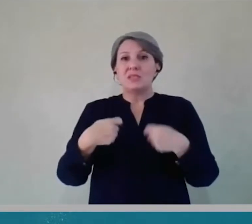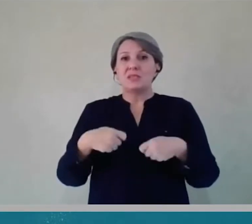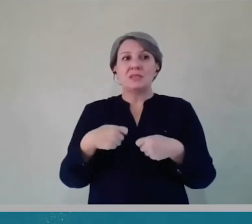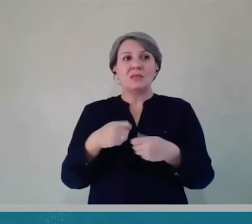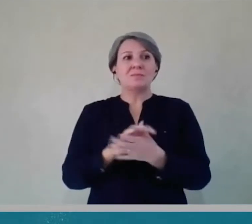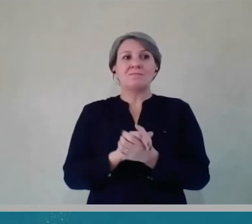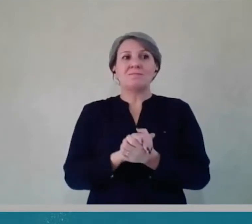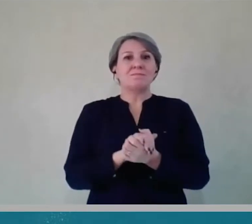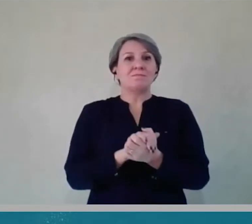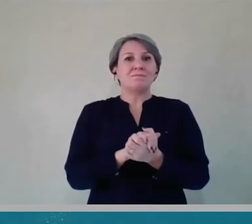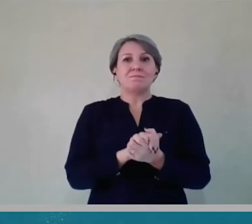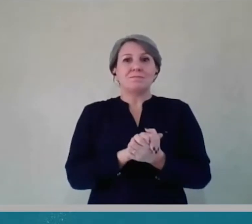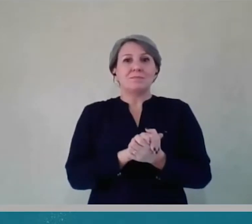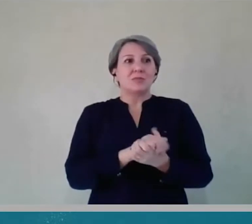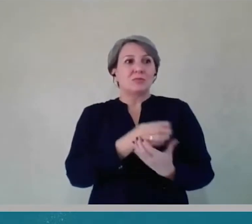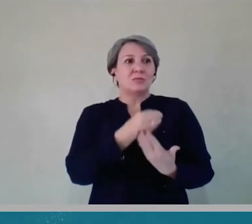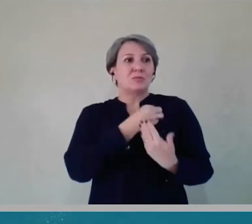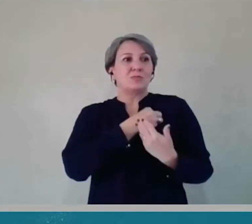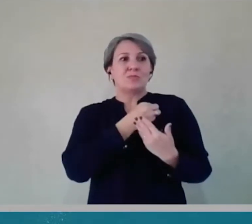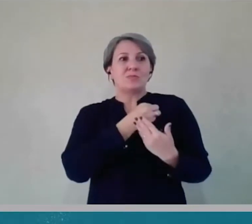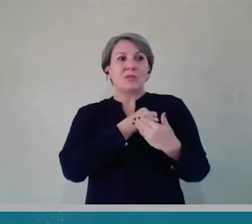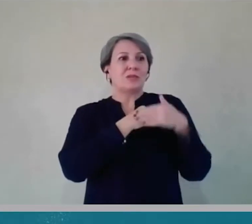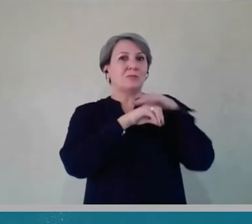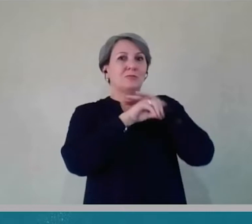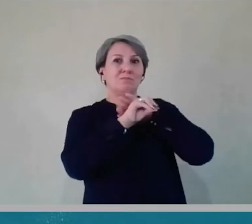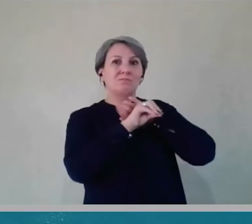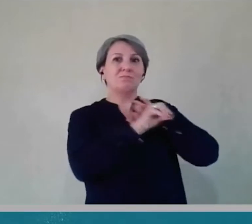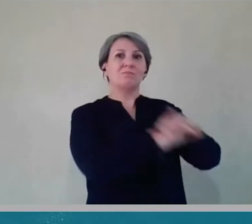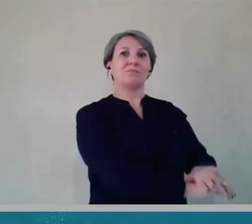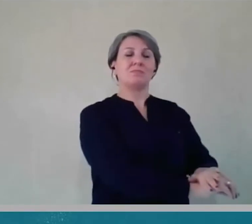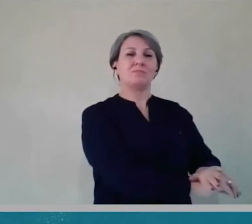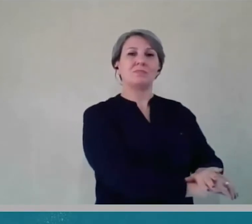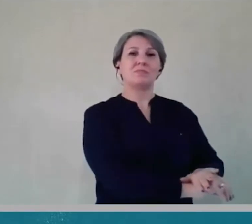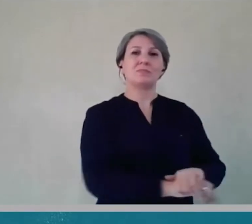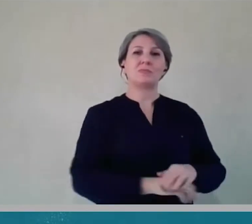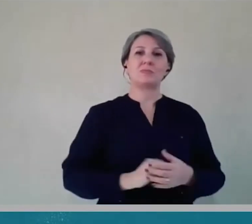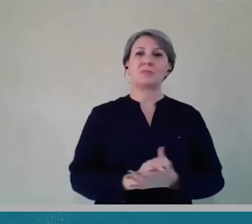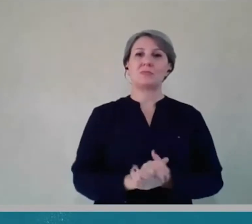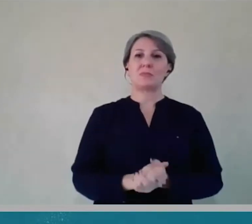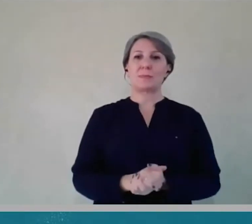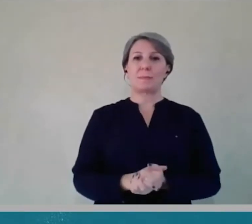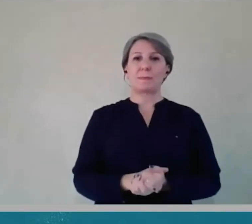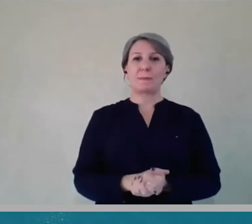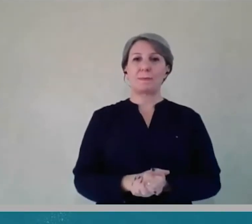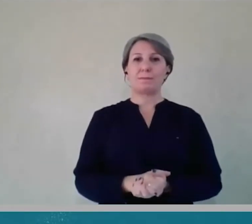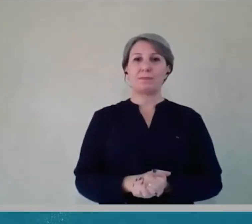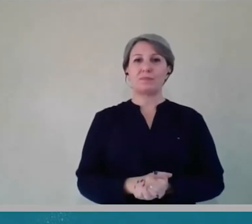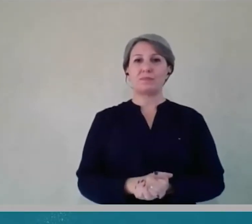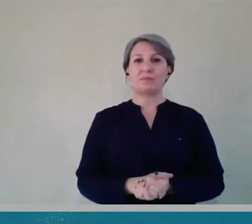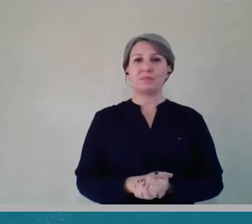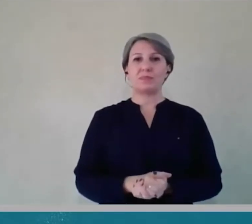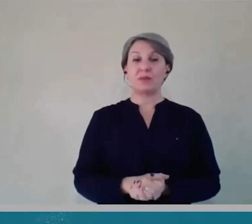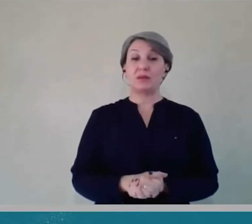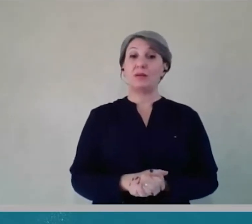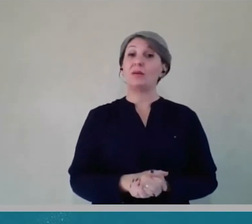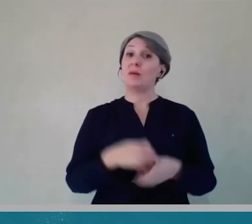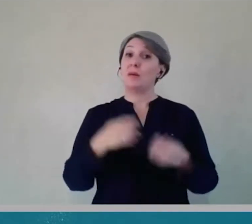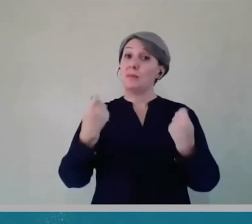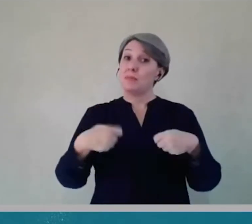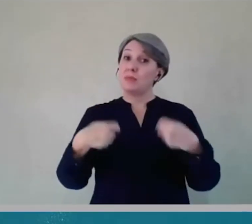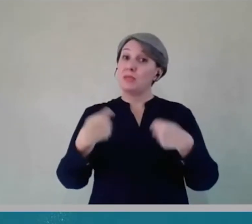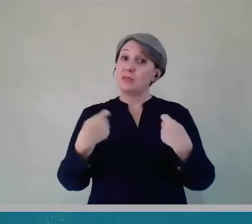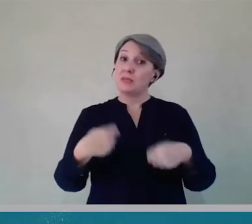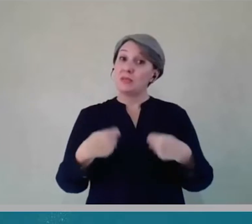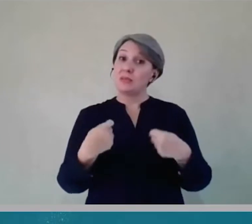não diga: eu fui tentado, caí, paciência, acabou. Não é isso? Não é assim não. Você pode dominar na fase